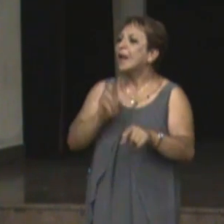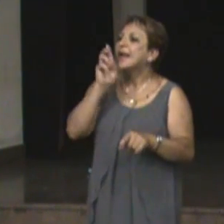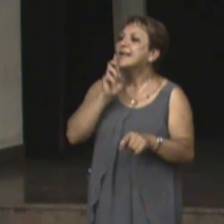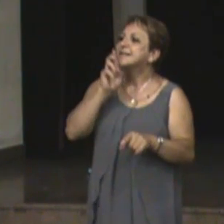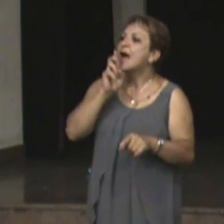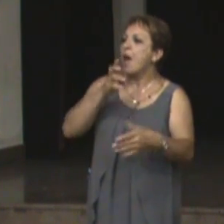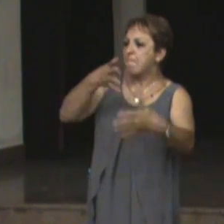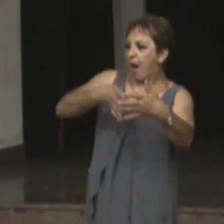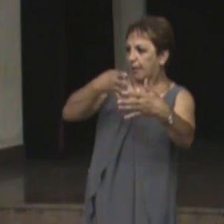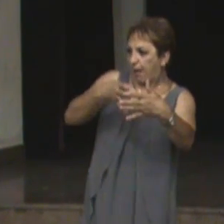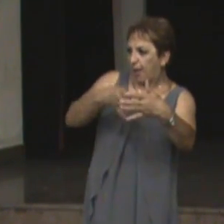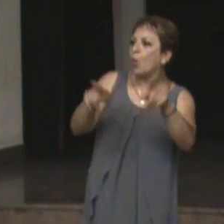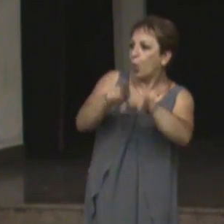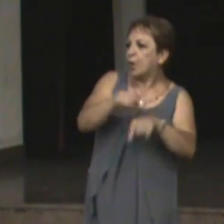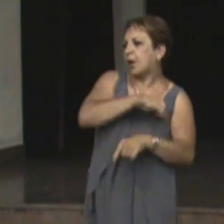որ ասում է.